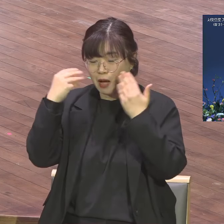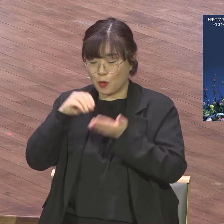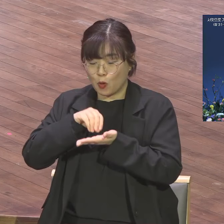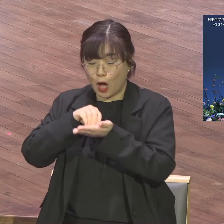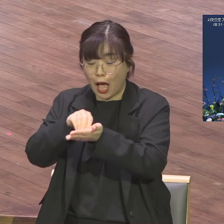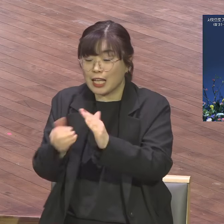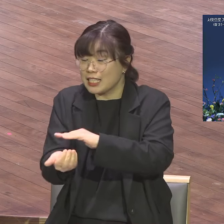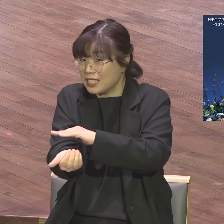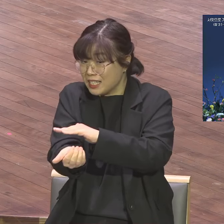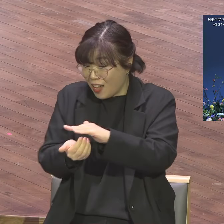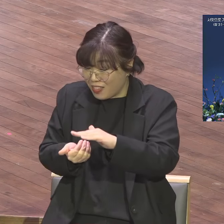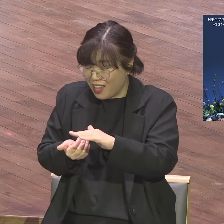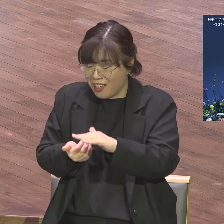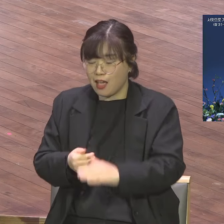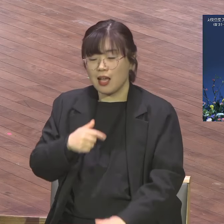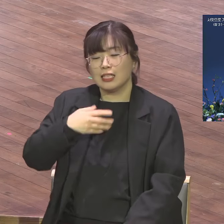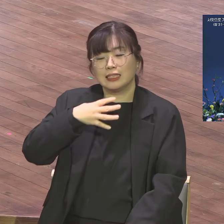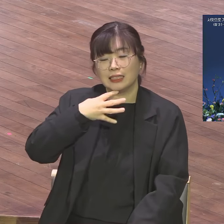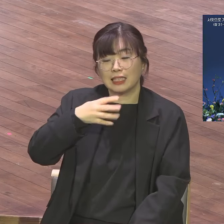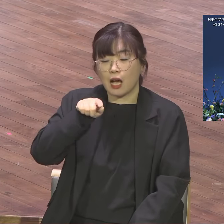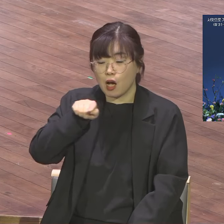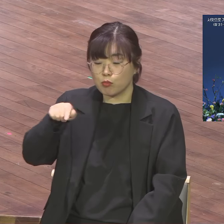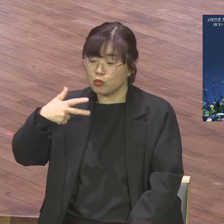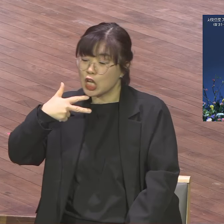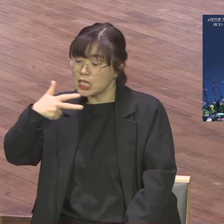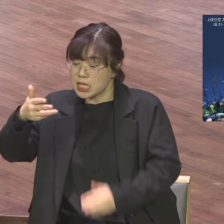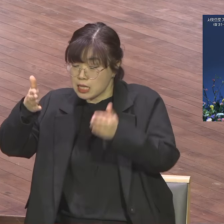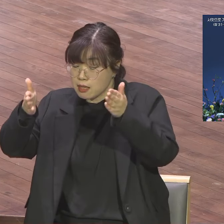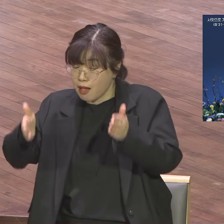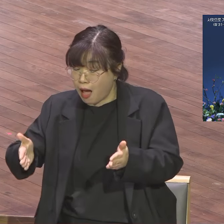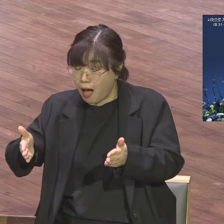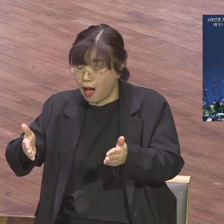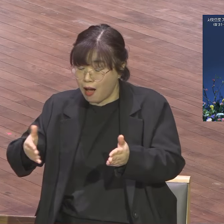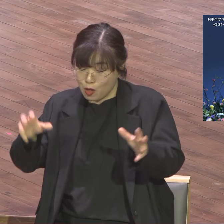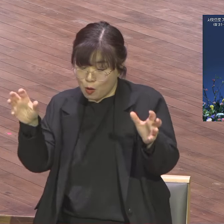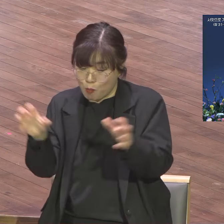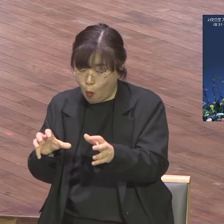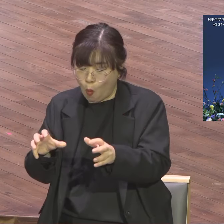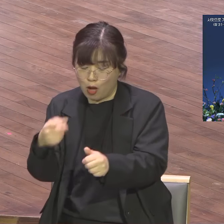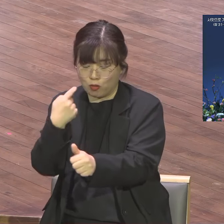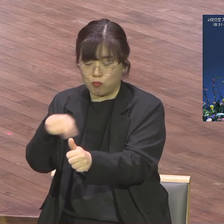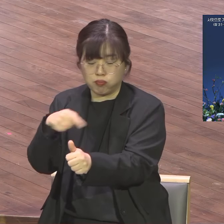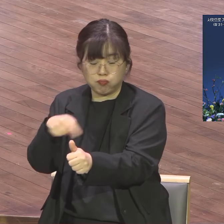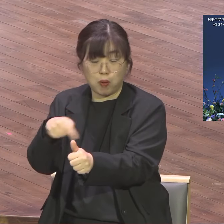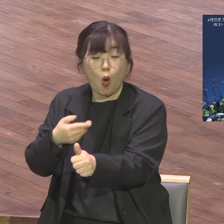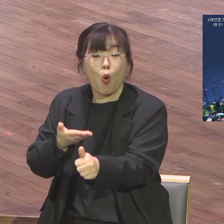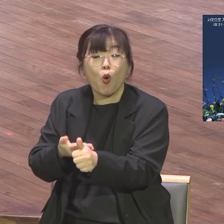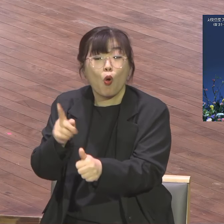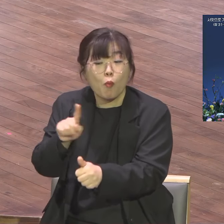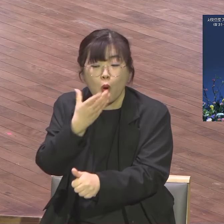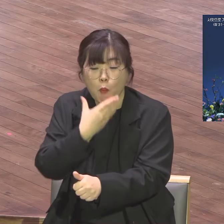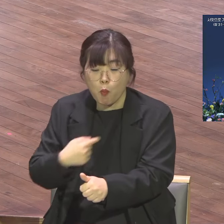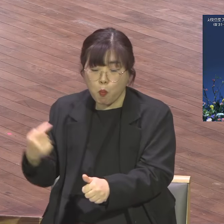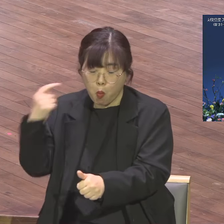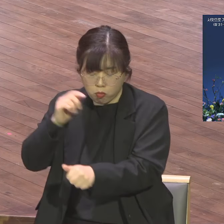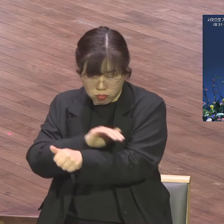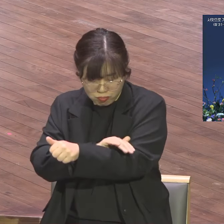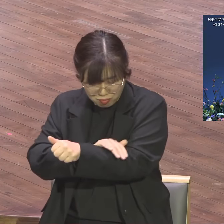서밋으로 양육하는 예스 키즈. 지금 예스 키즈 요 취약전인데 이런 아이들까지